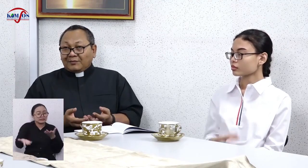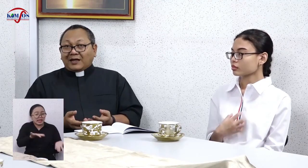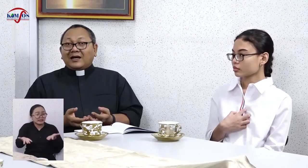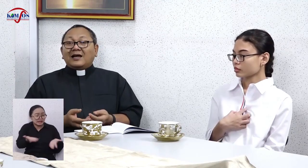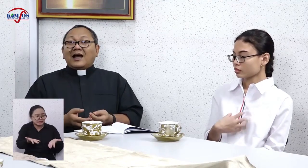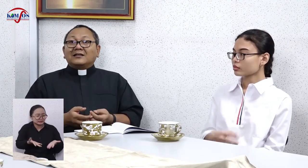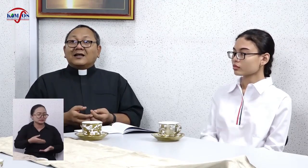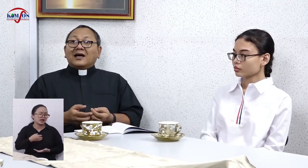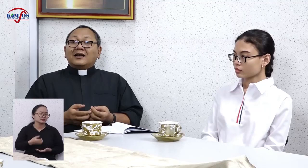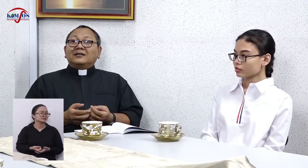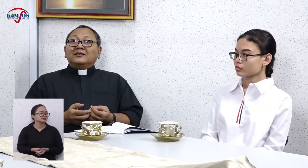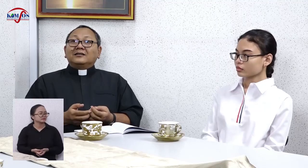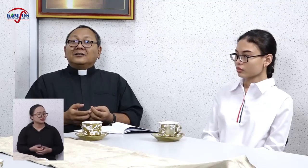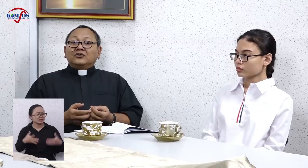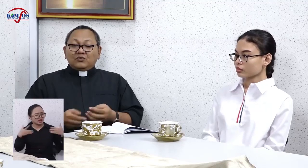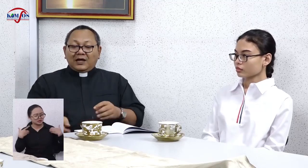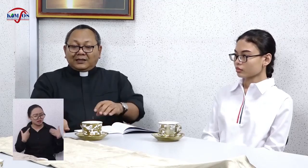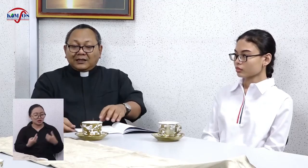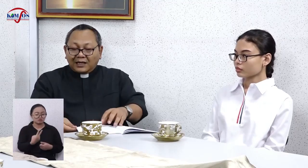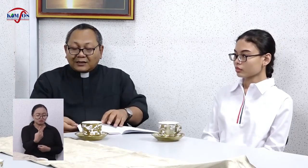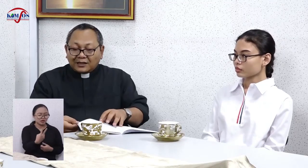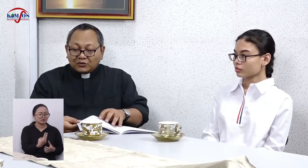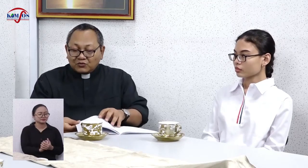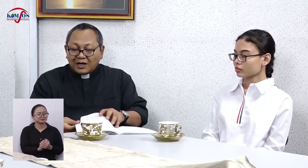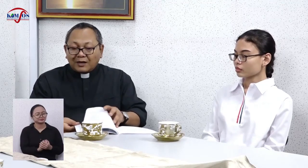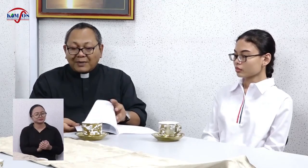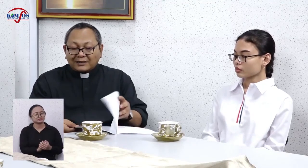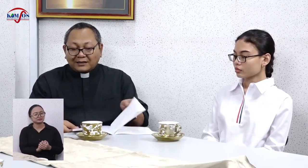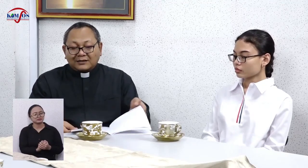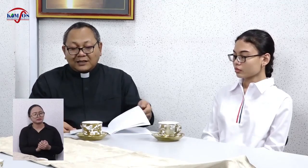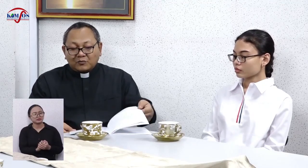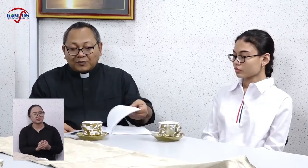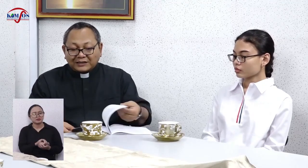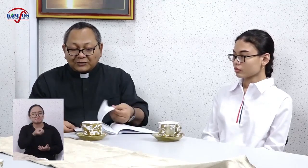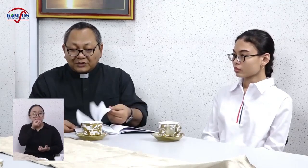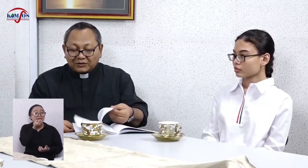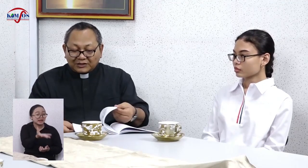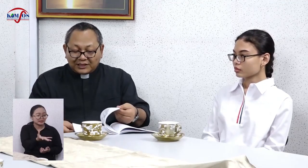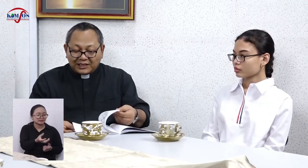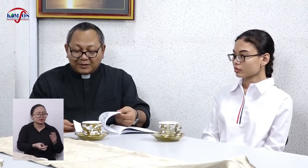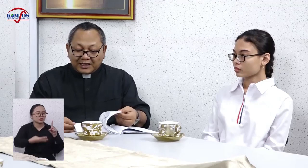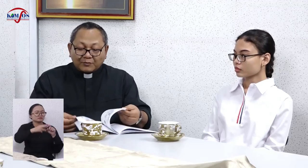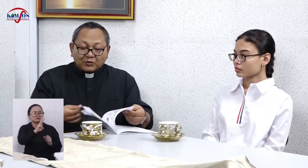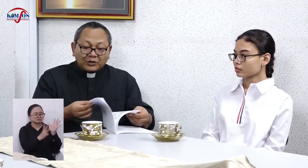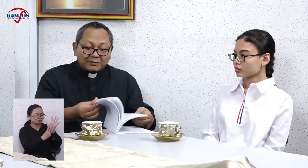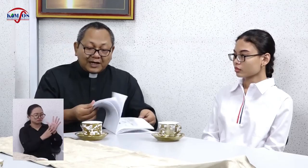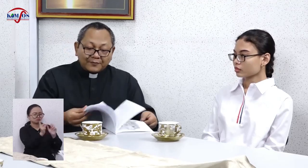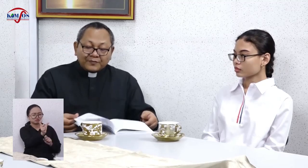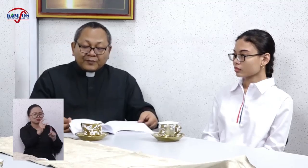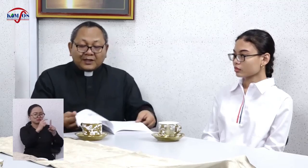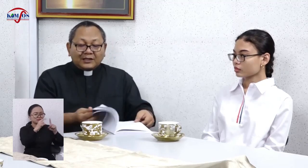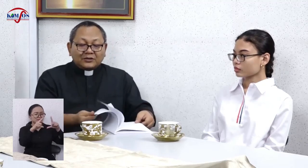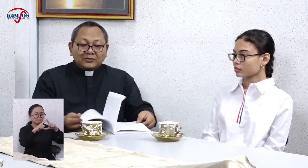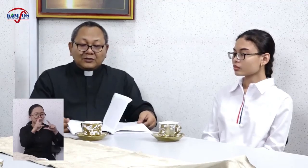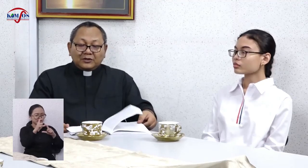maka ada dua ada dua mandat dari mupas itu dituliskan di halaman 65